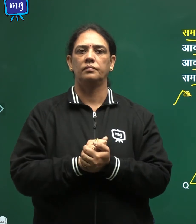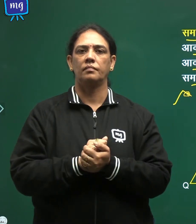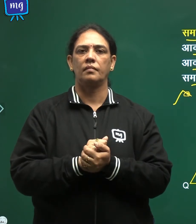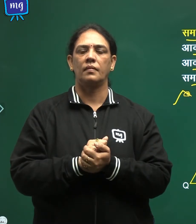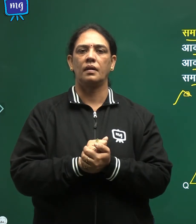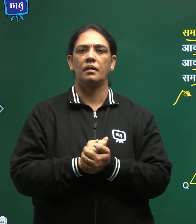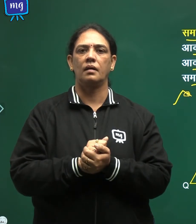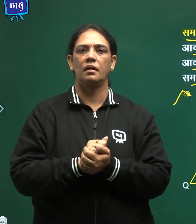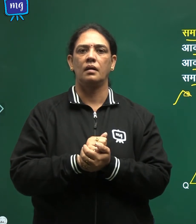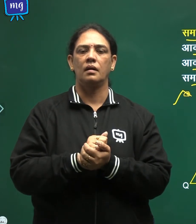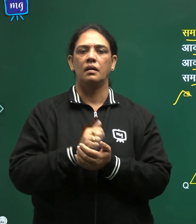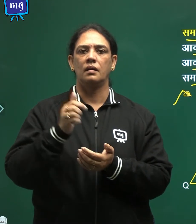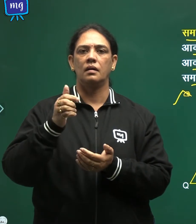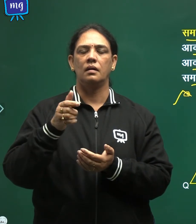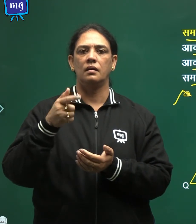सत्य नहीं है।